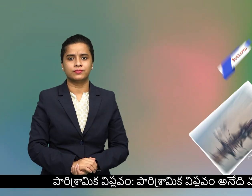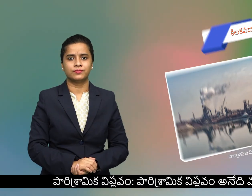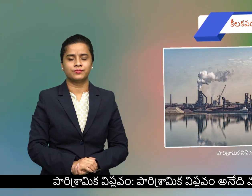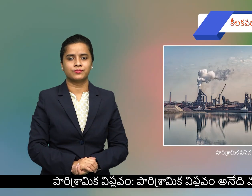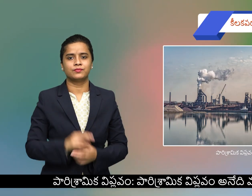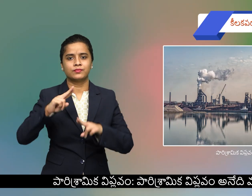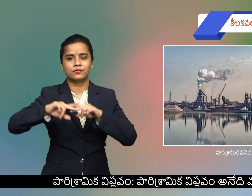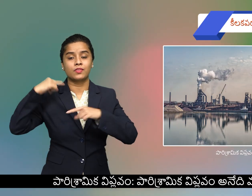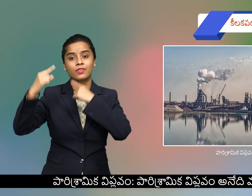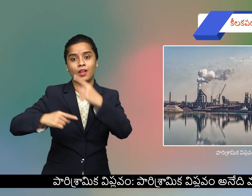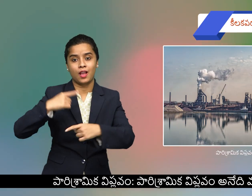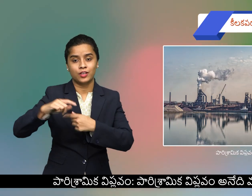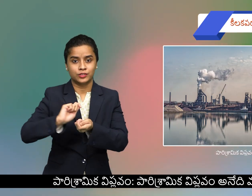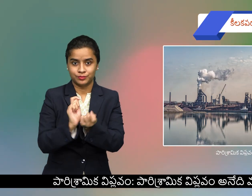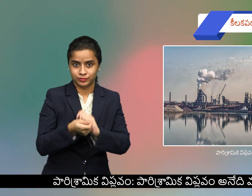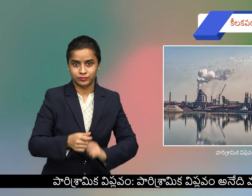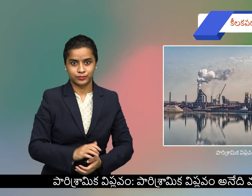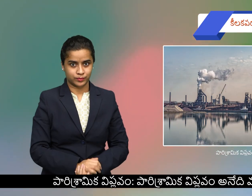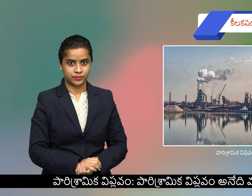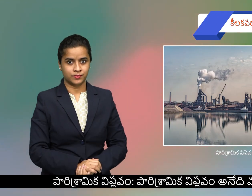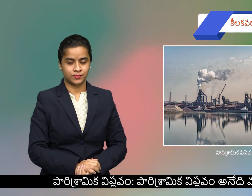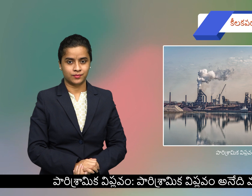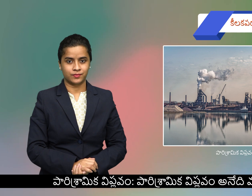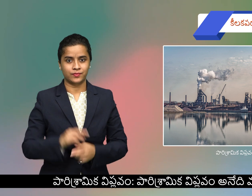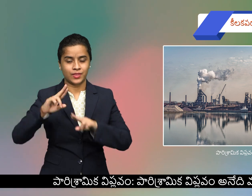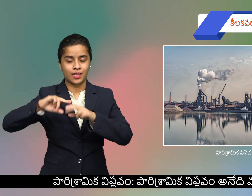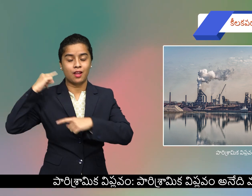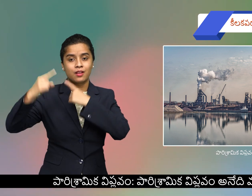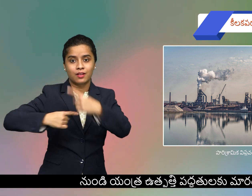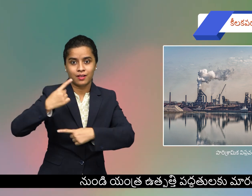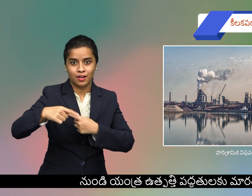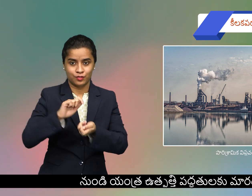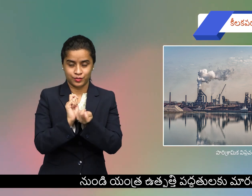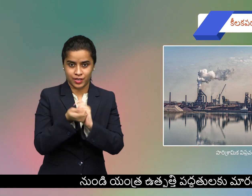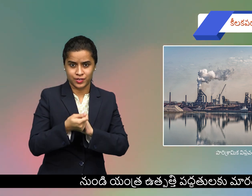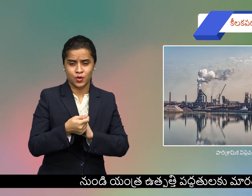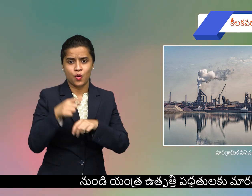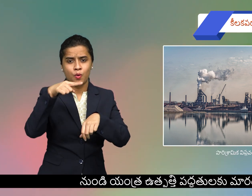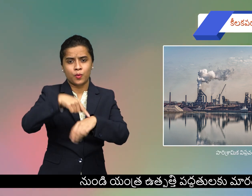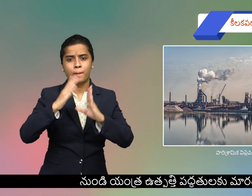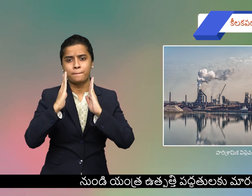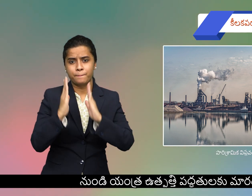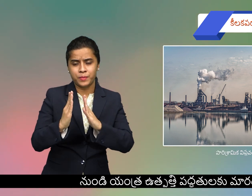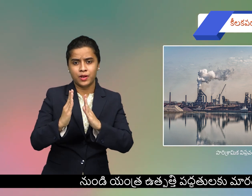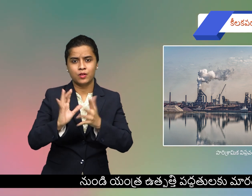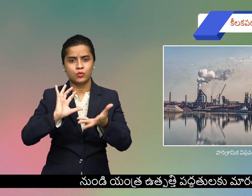3. పారిశ్రామిక విప్లవం. పారిశ్రామిక విప్లవం అనేది మాన్యువల్ నుండి యంత్ర ఉత్పత్తి పద్ధతులకు